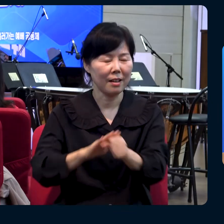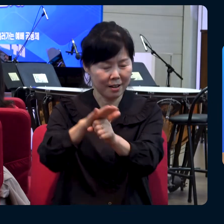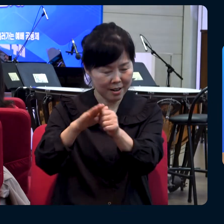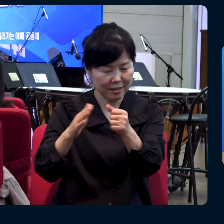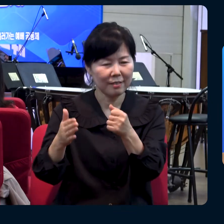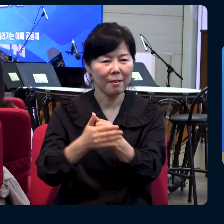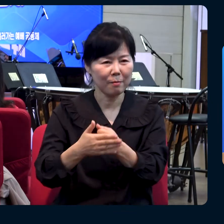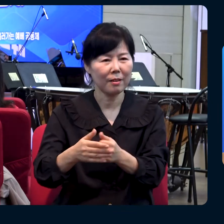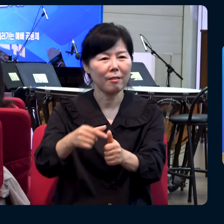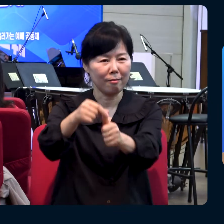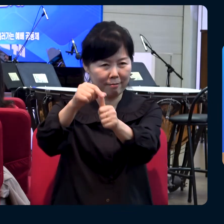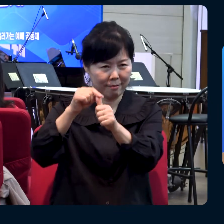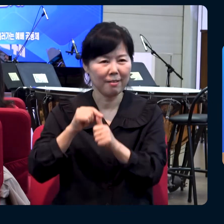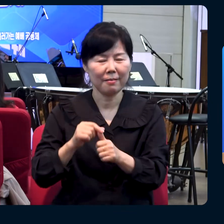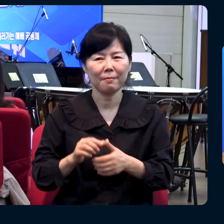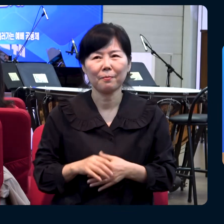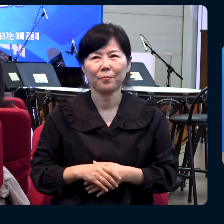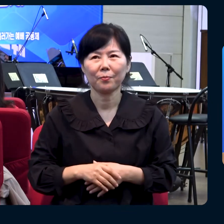비밀이 여기 있죠.